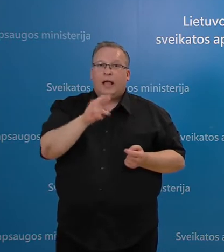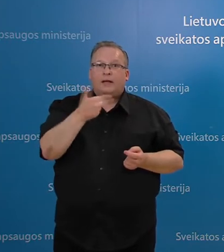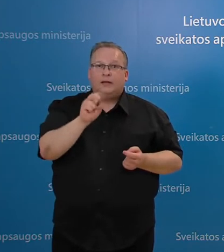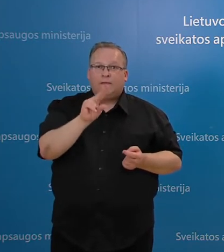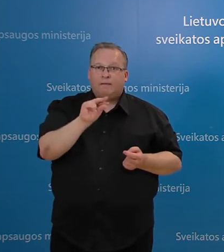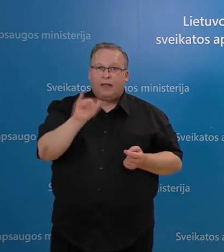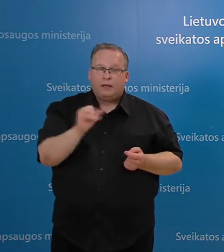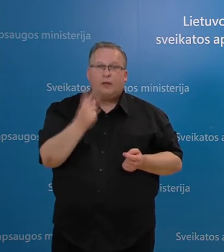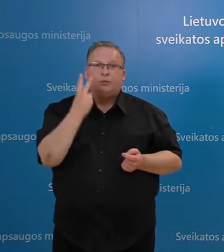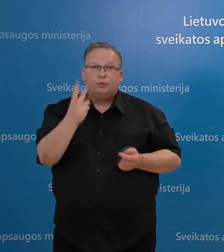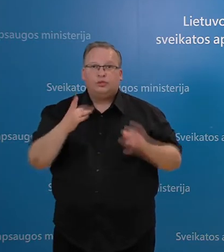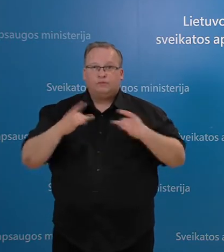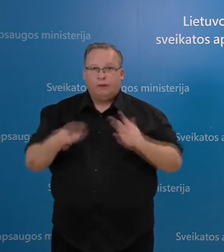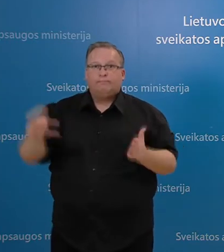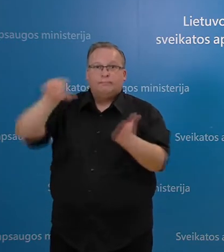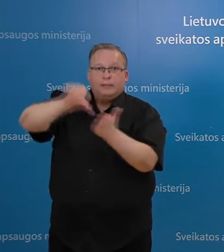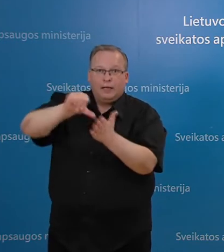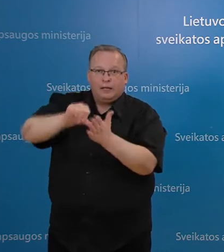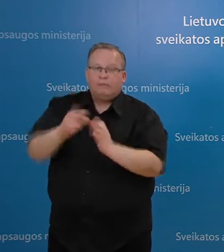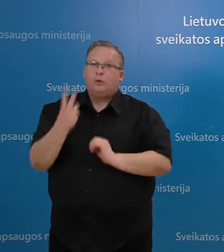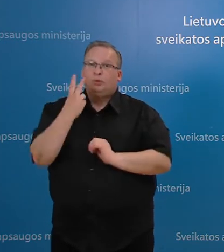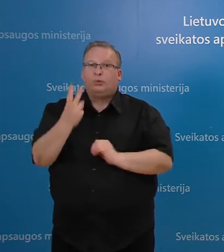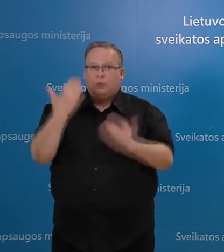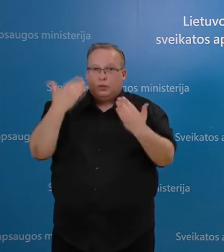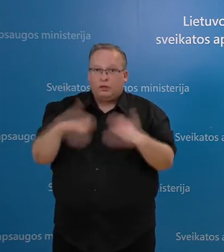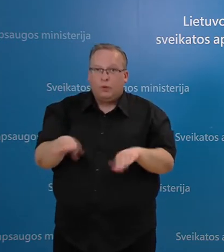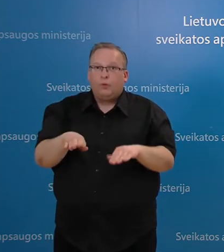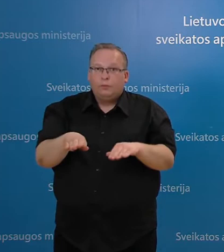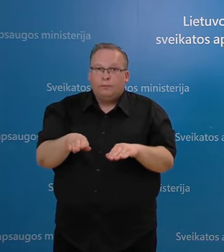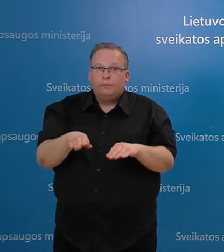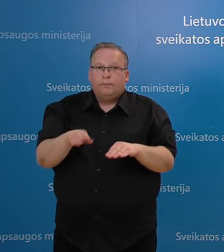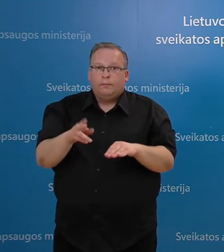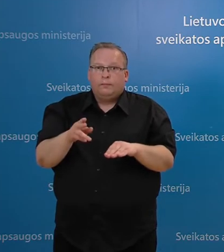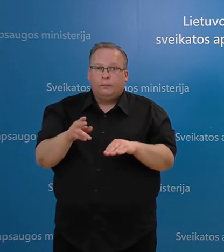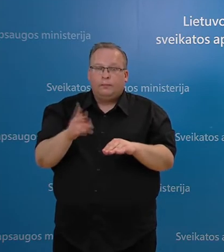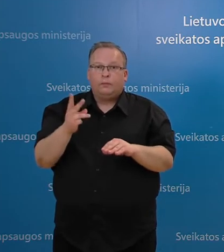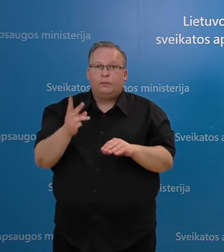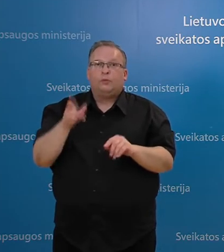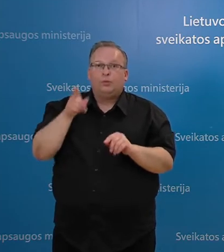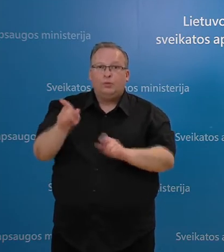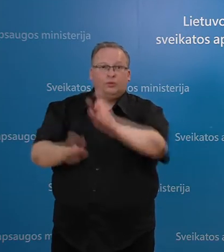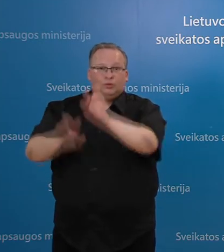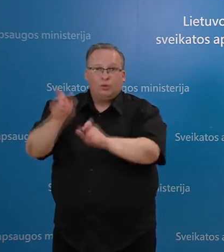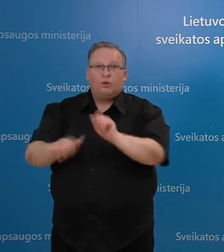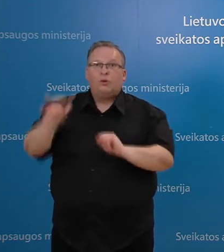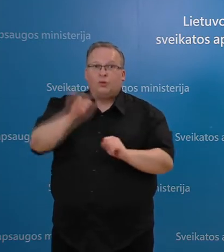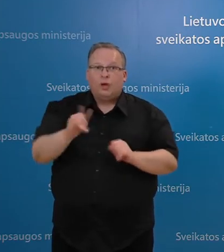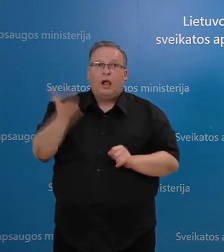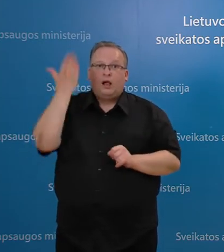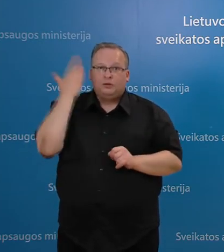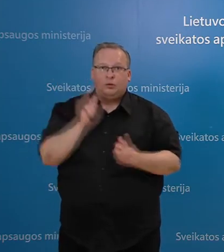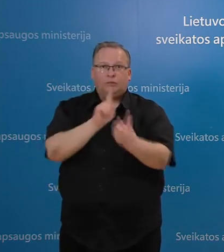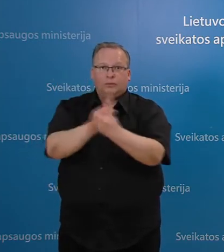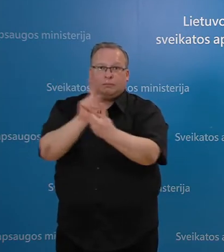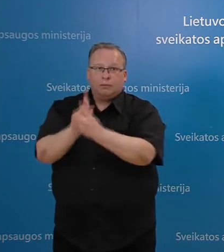2 šventės dalyviai ir 2 jau antriniai atvejai registruoti, tai yra tų asmenų, kurie turėjo sąlytį